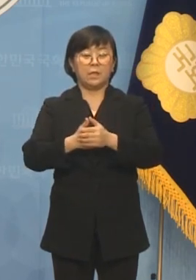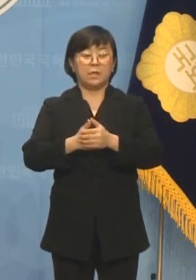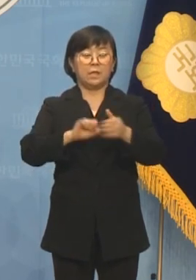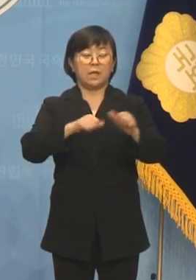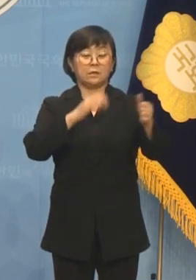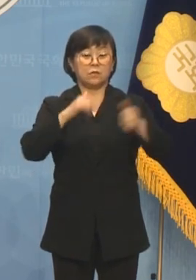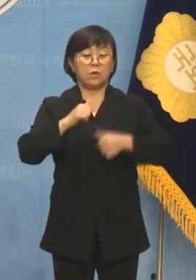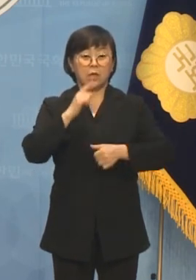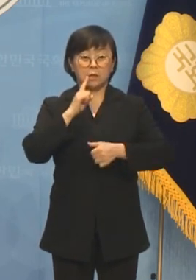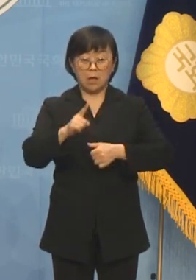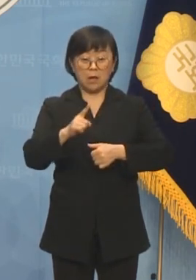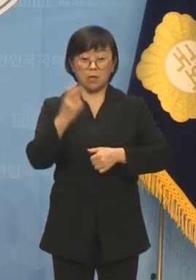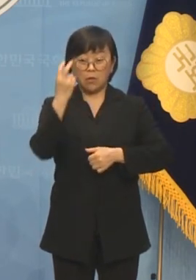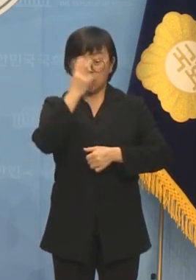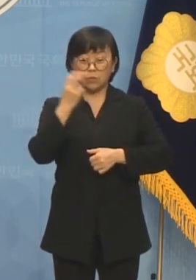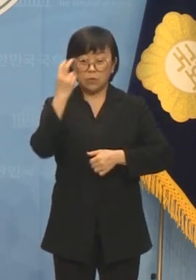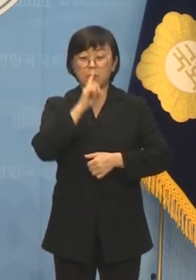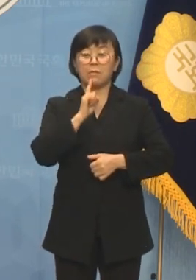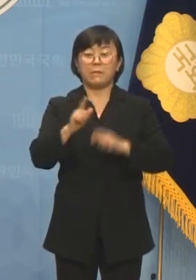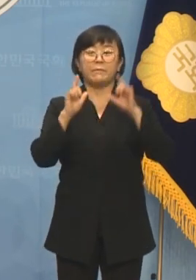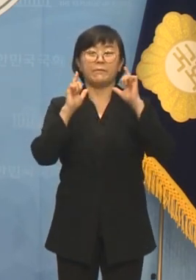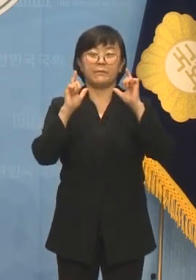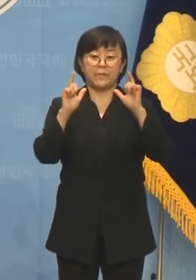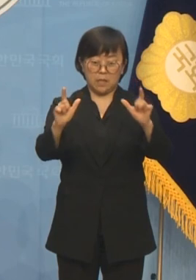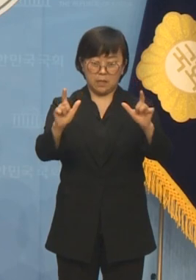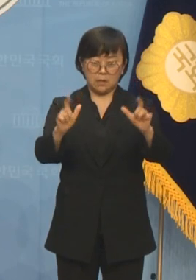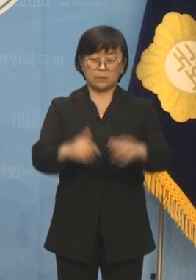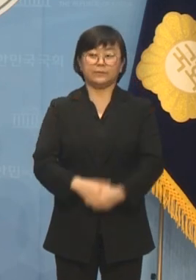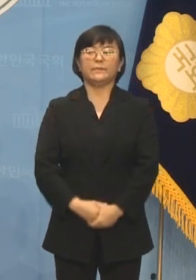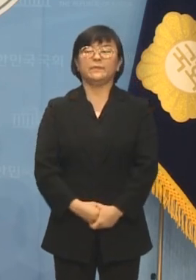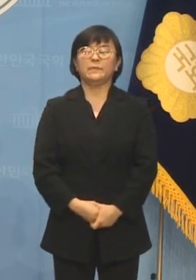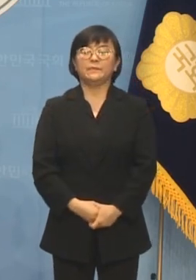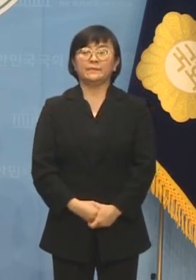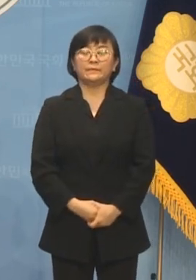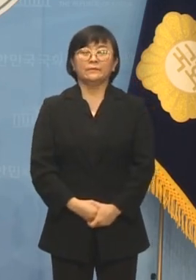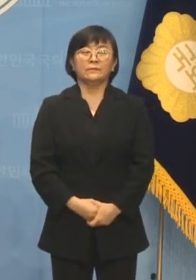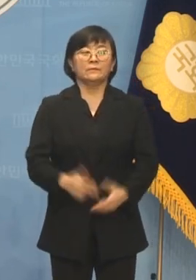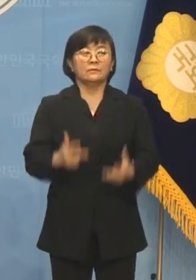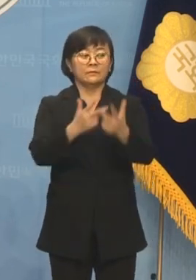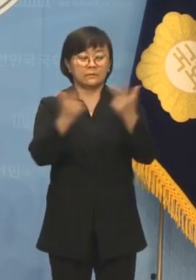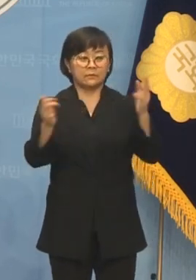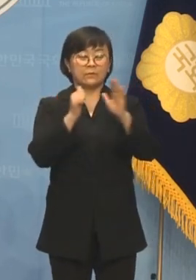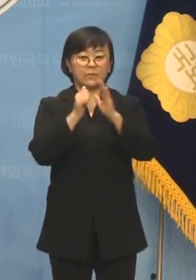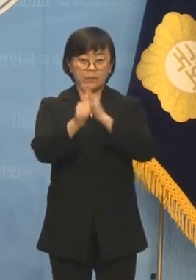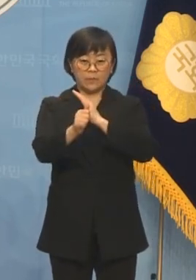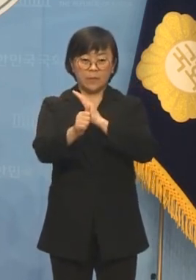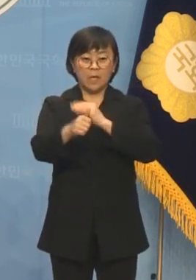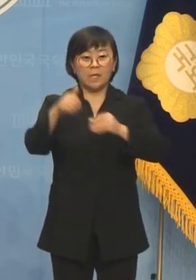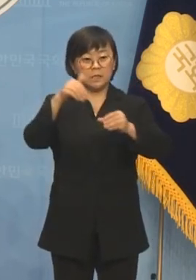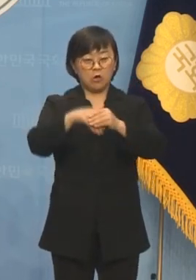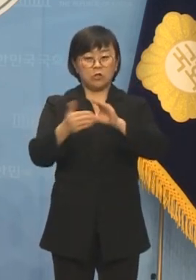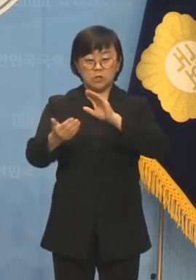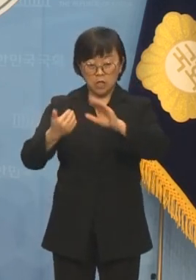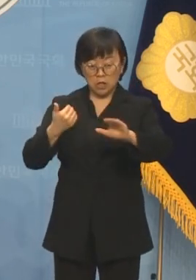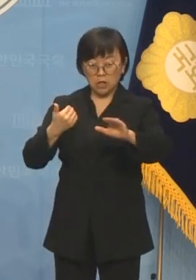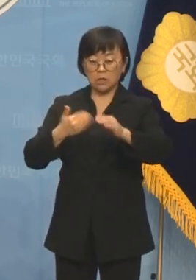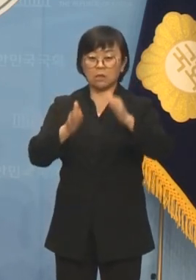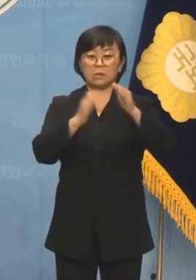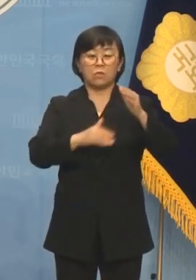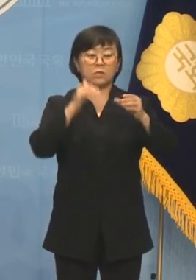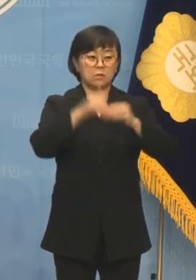소환을 검토하겠다고 밝혔습니다 이재명 대표는 총선 전에